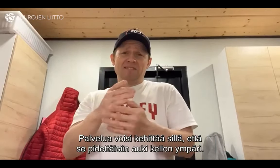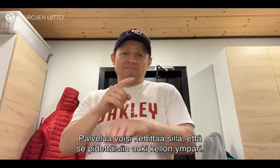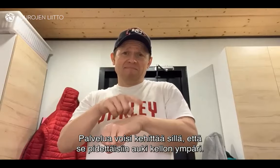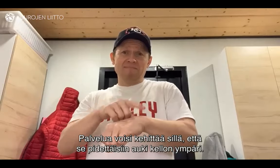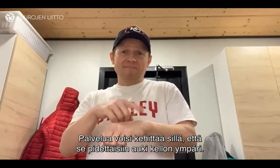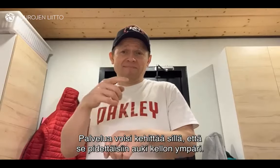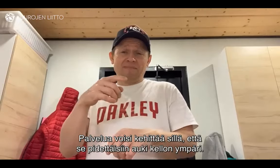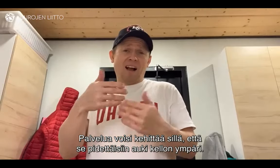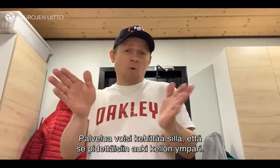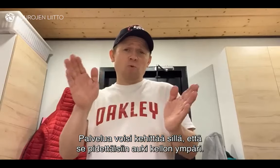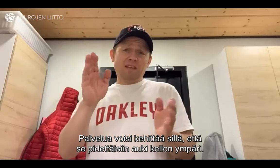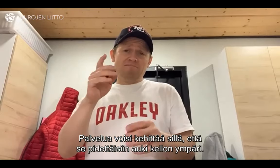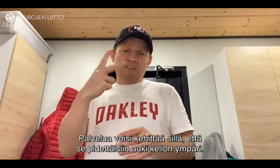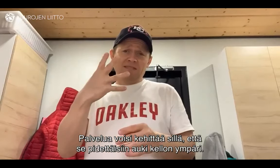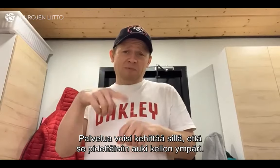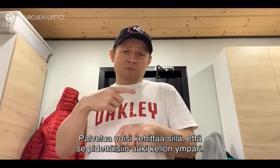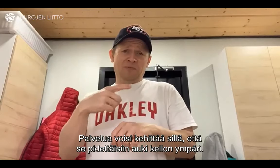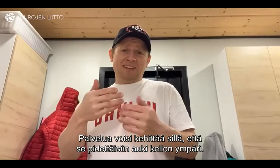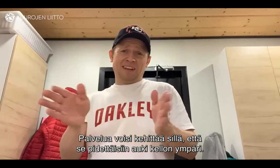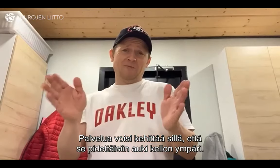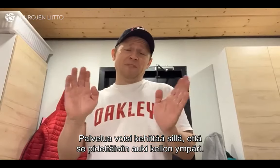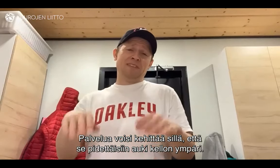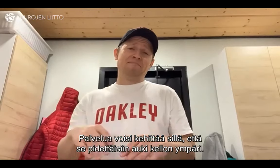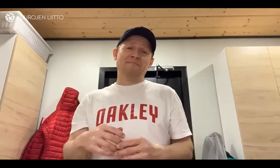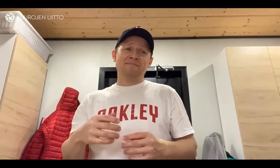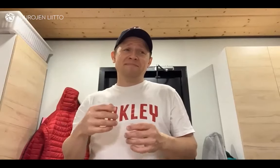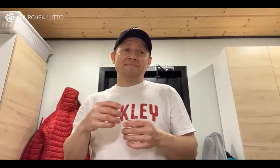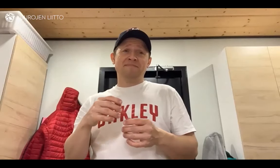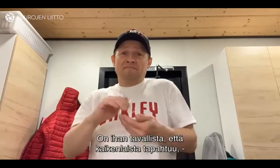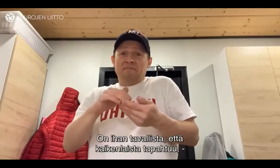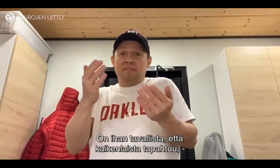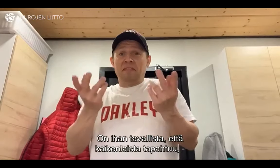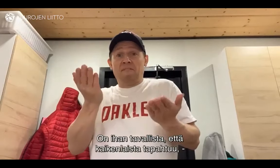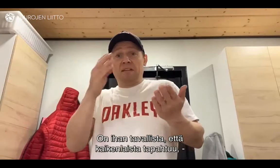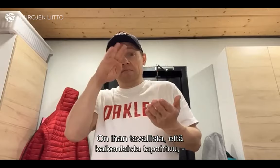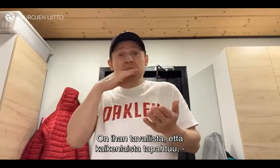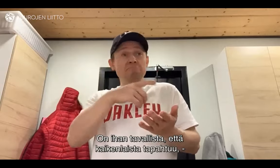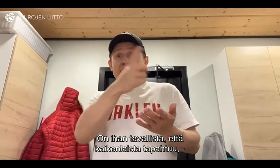Palvelu voisi kehittää sillä, että se pidettäisiin auki kellon ympäri.